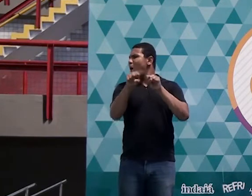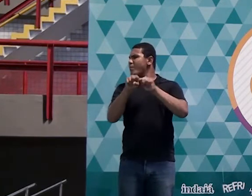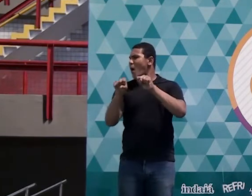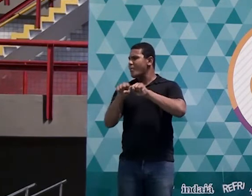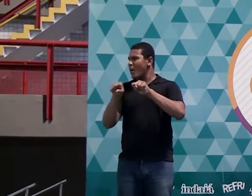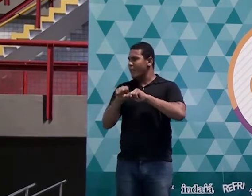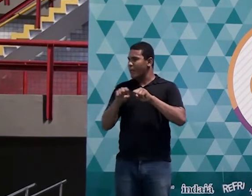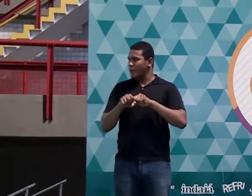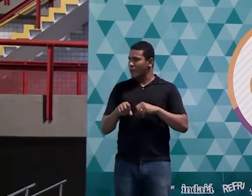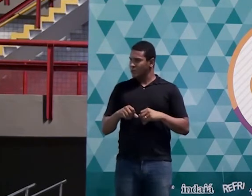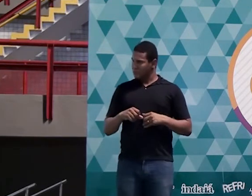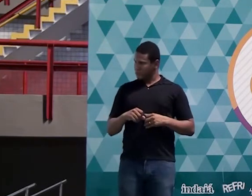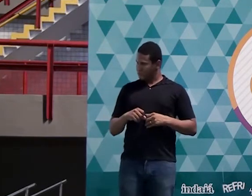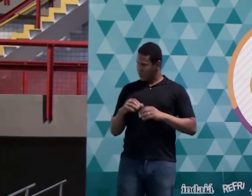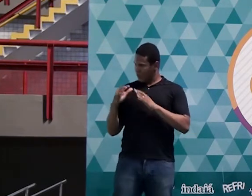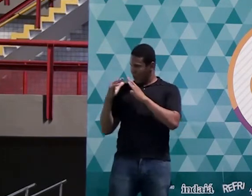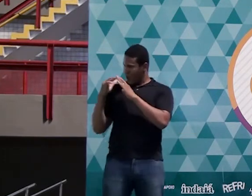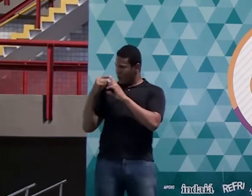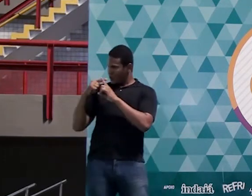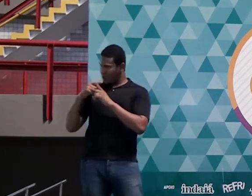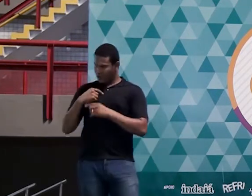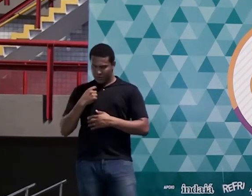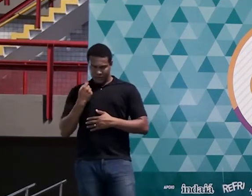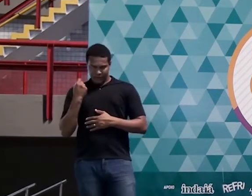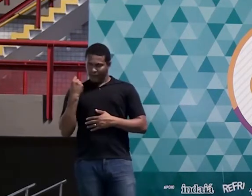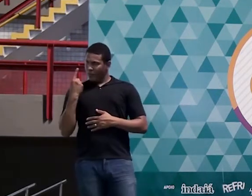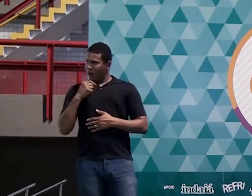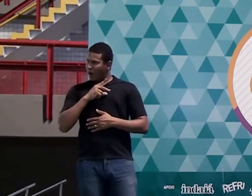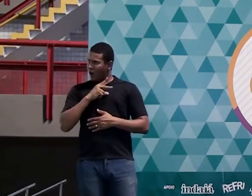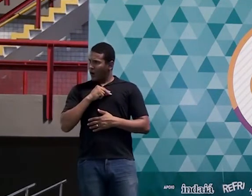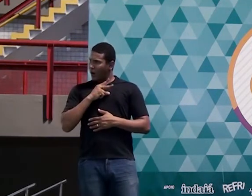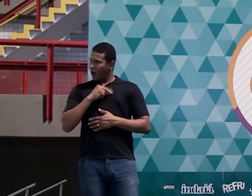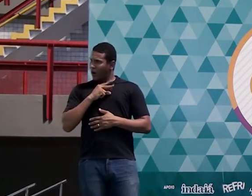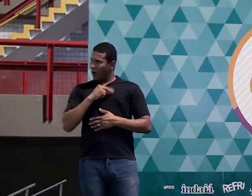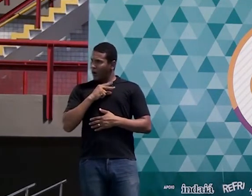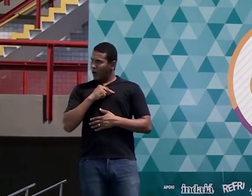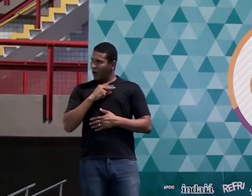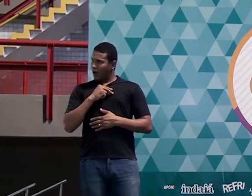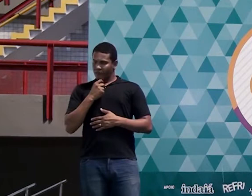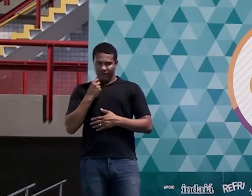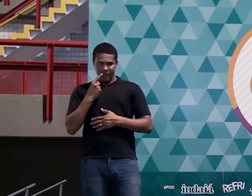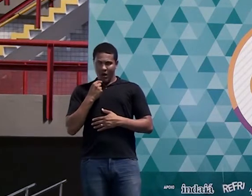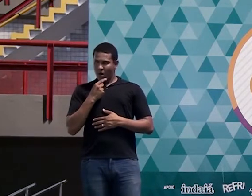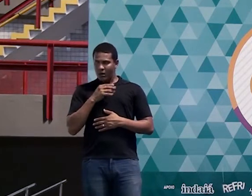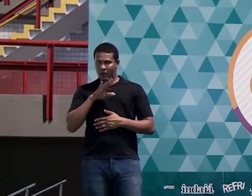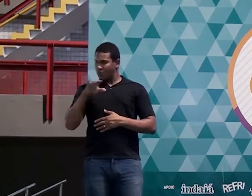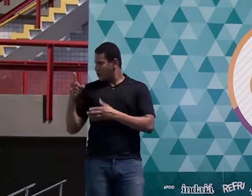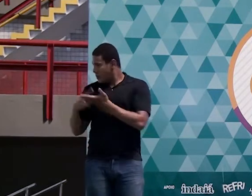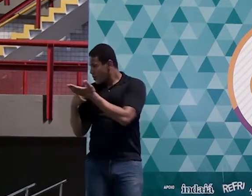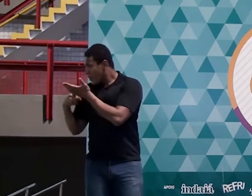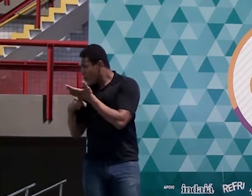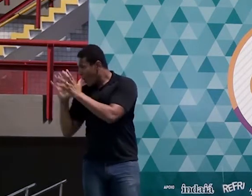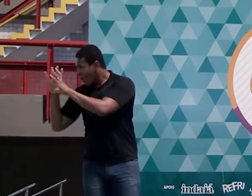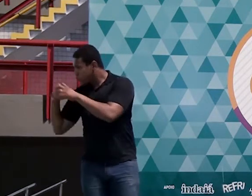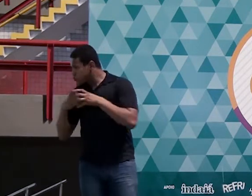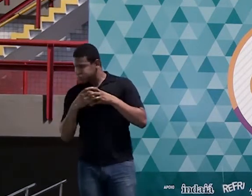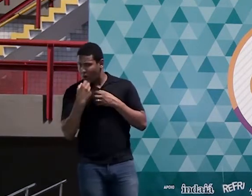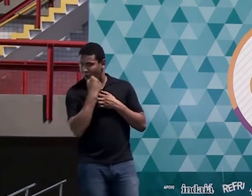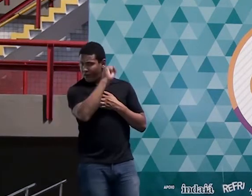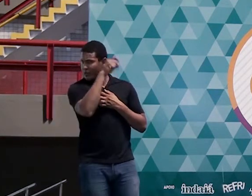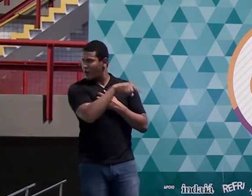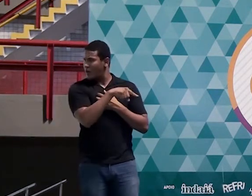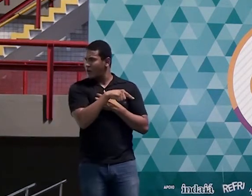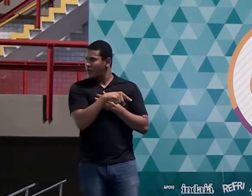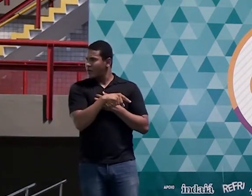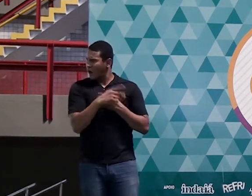mandou. Ela montou um exército para se defender do pessoal que ela mandou. Ficou famoso esse